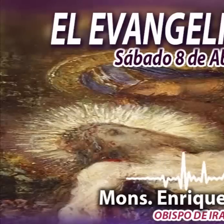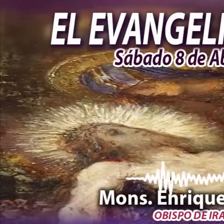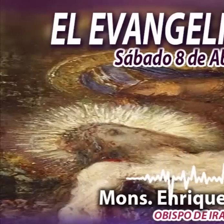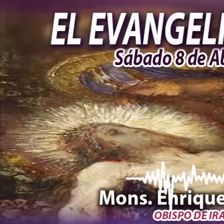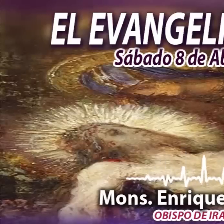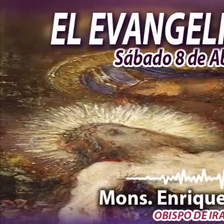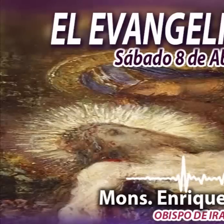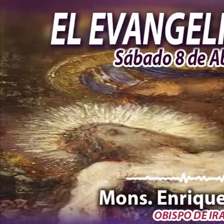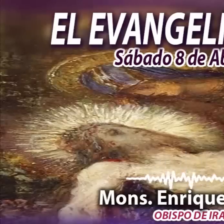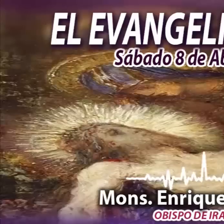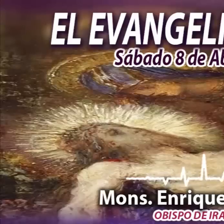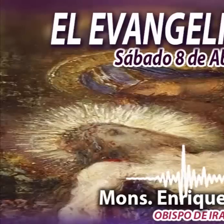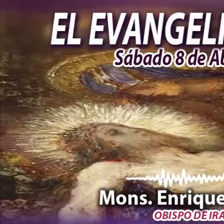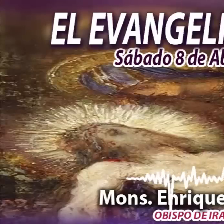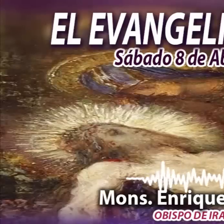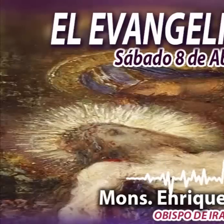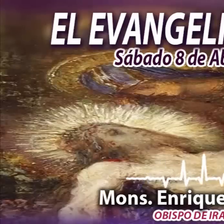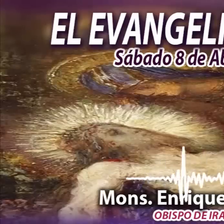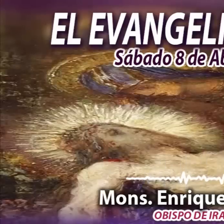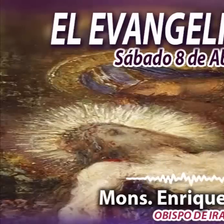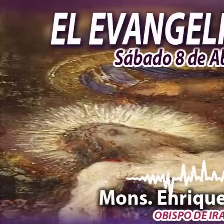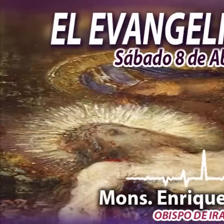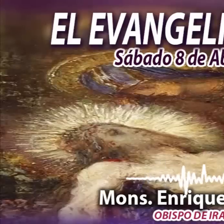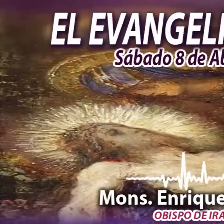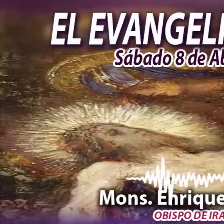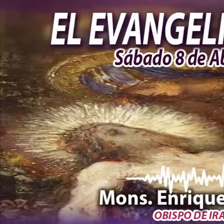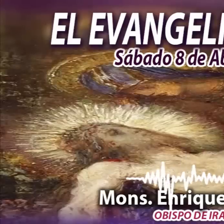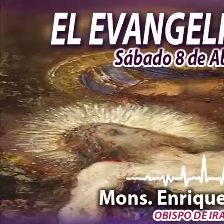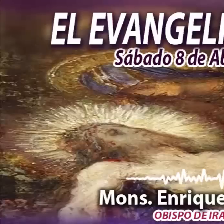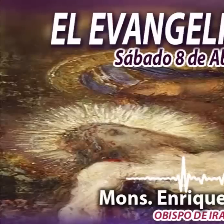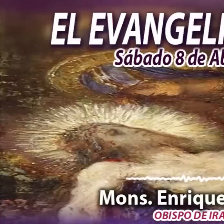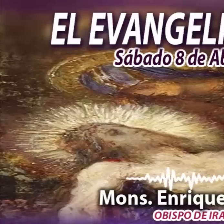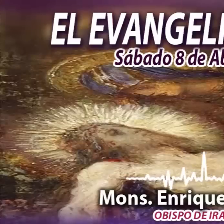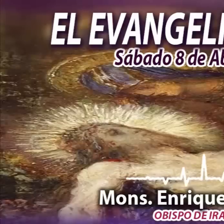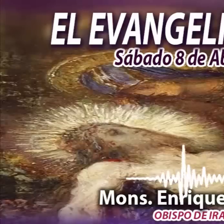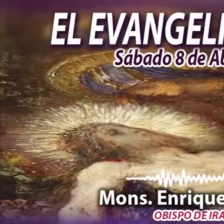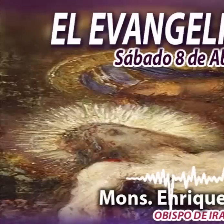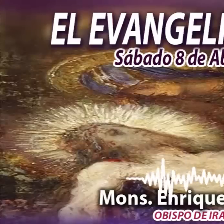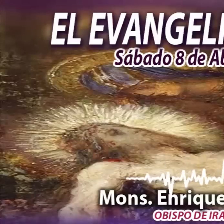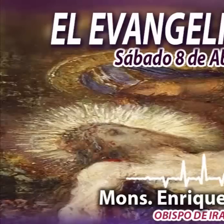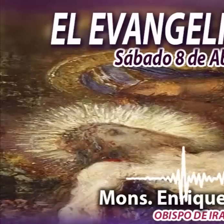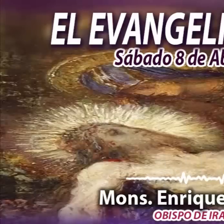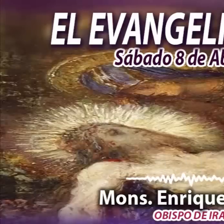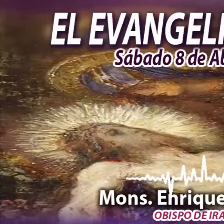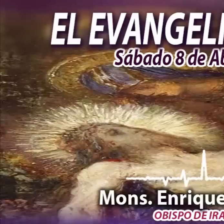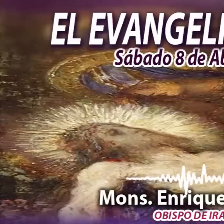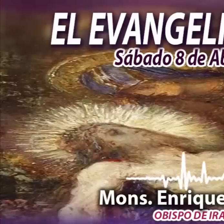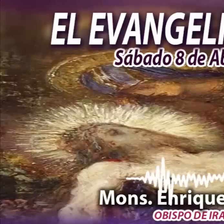Dispuso Dios en su sabiduría revelarse a sí mismo y dar a conocer el misterio de su voluntad.